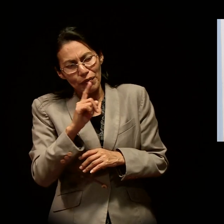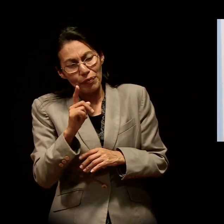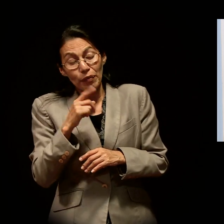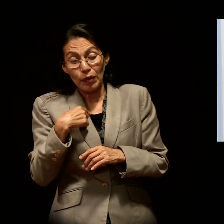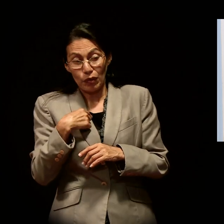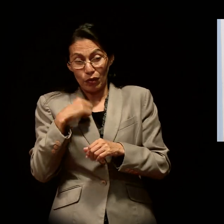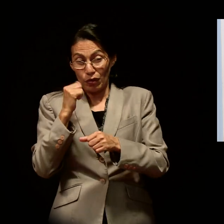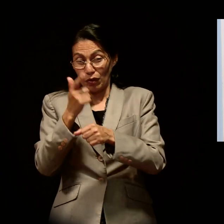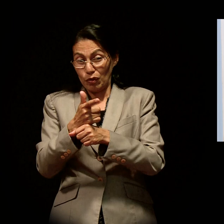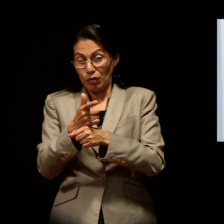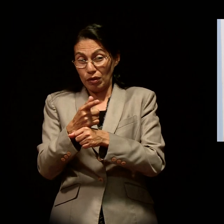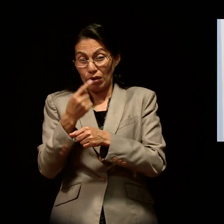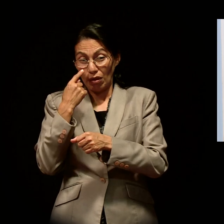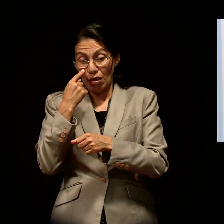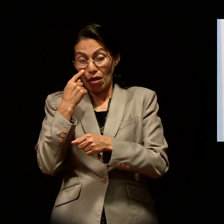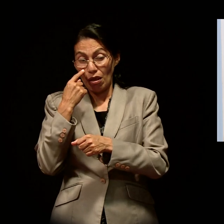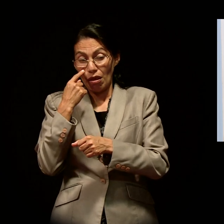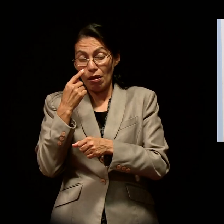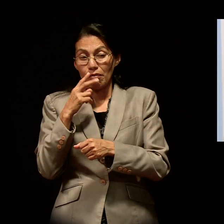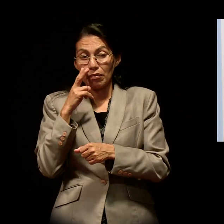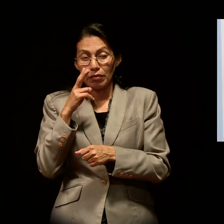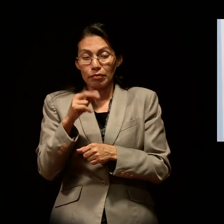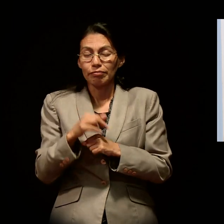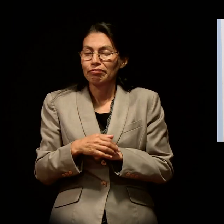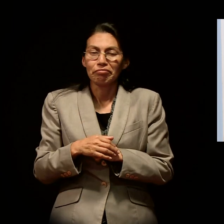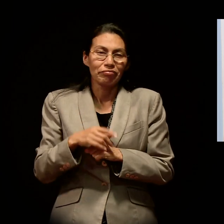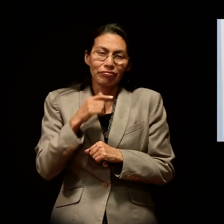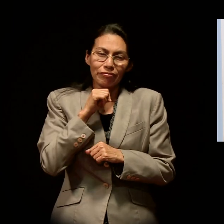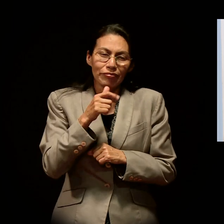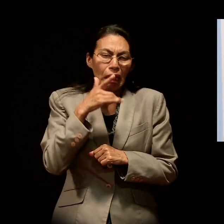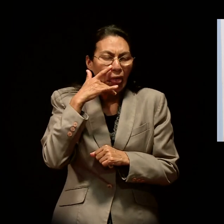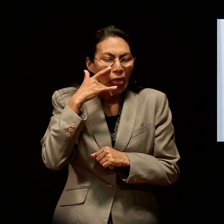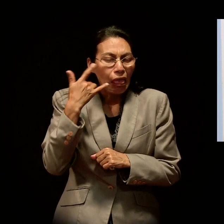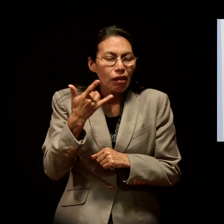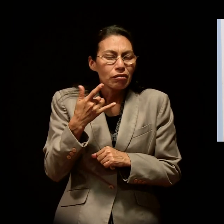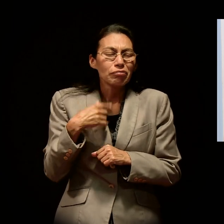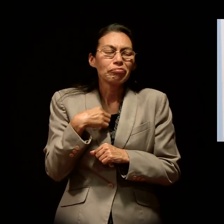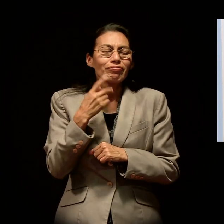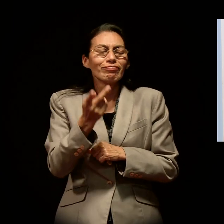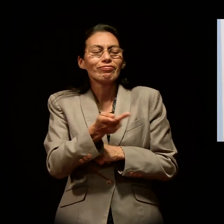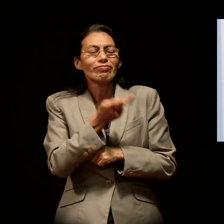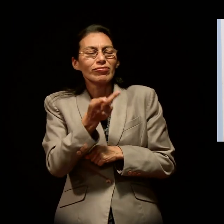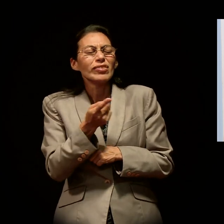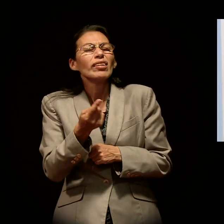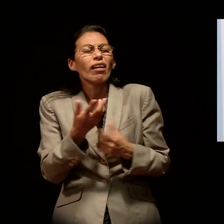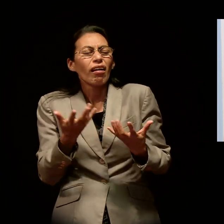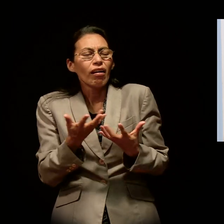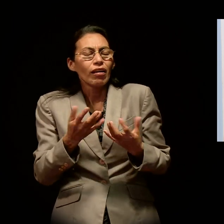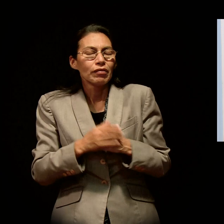de la situación de su problema visual solo le pregunto qué está haciendo